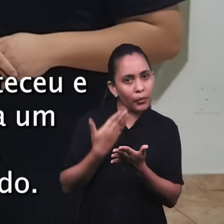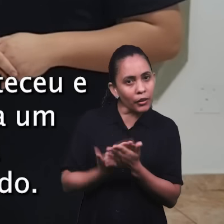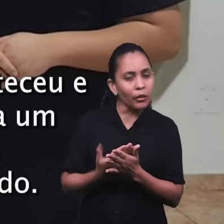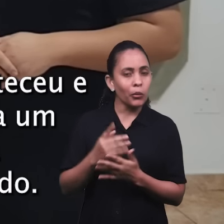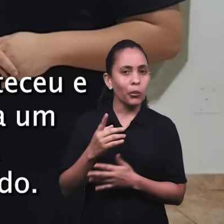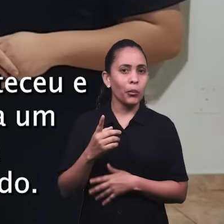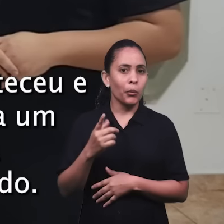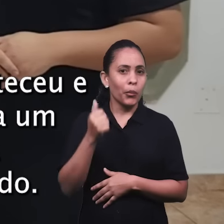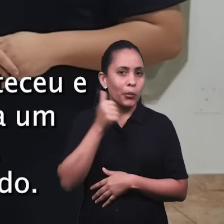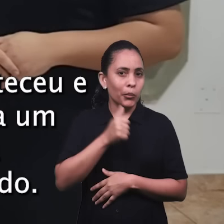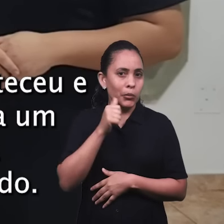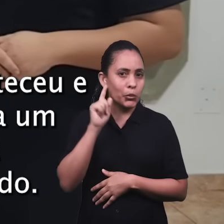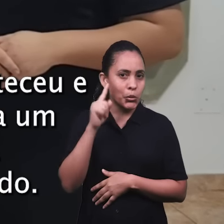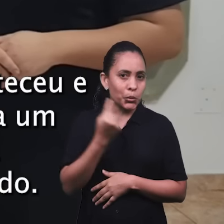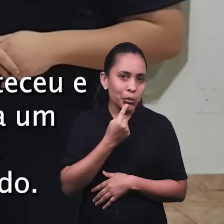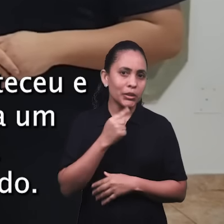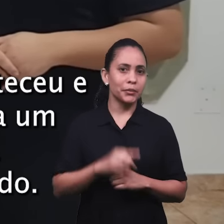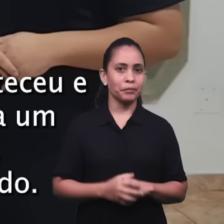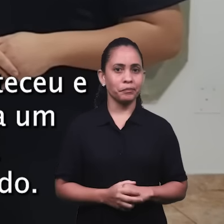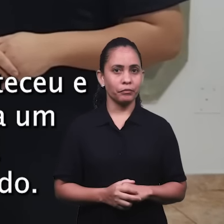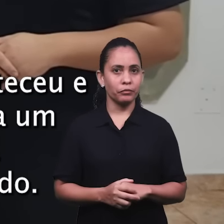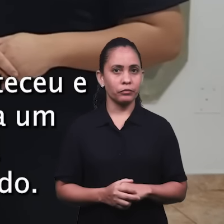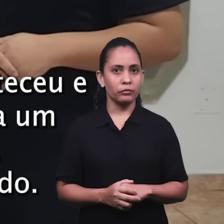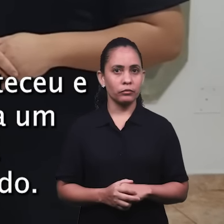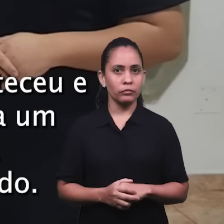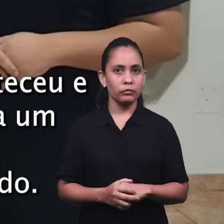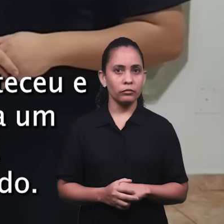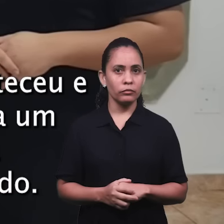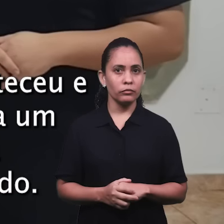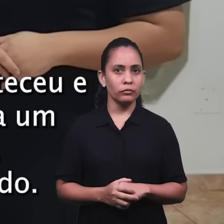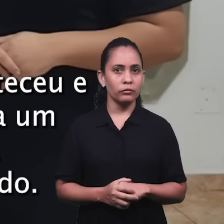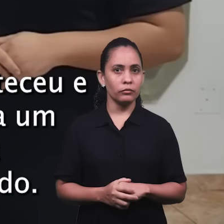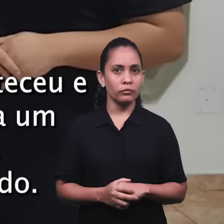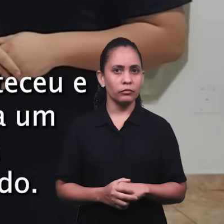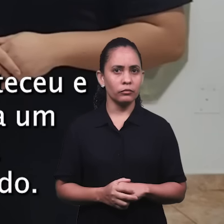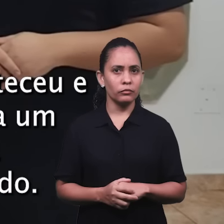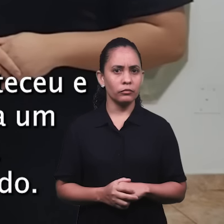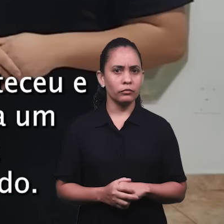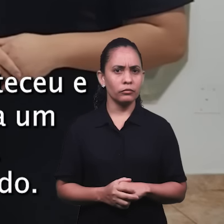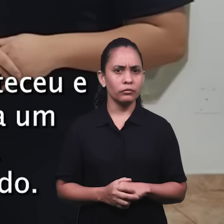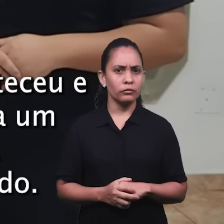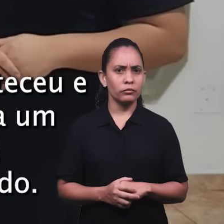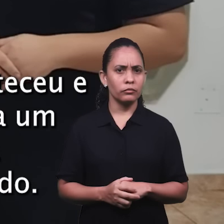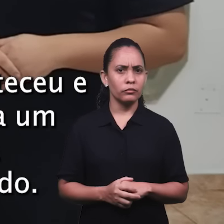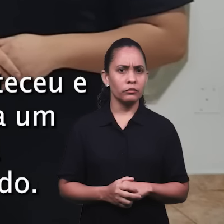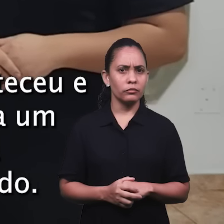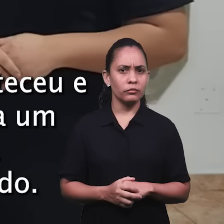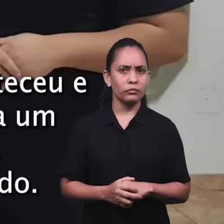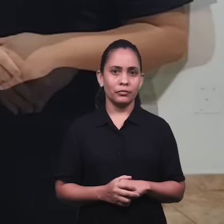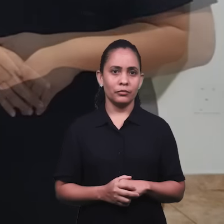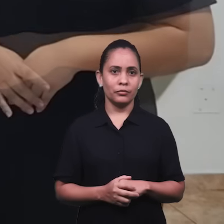un ángel y me recordé esa vez cuando el Señor habló y decía que él ponía ángeles al lado de nosotros.